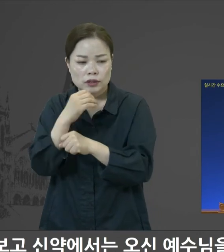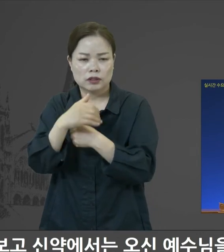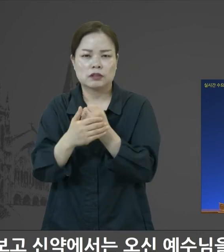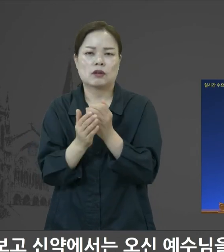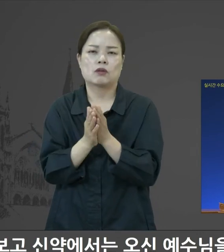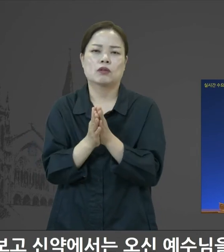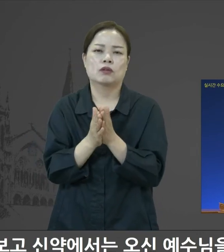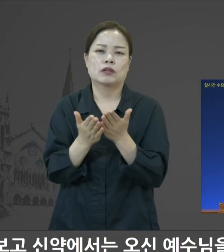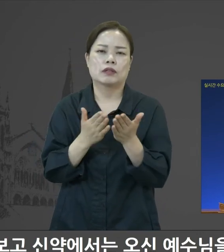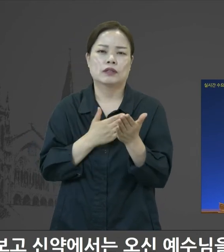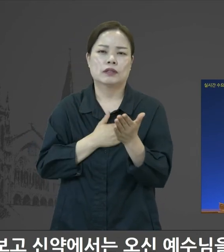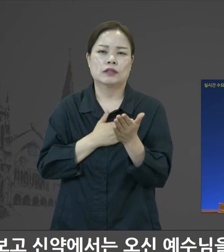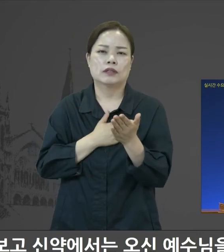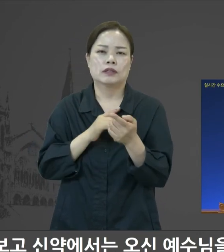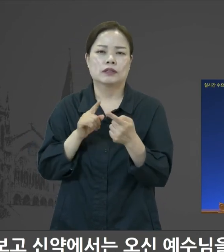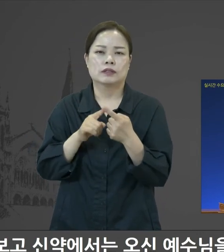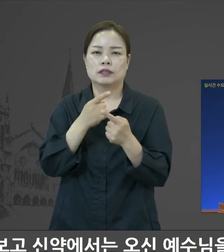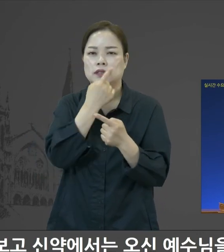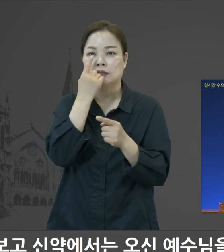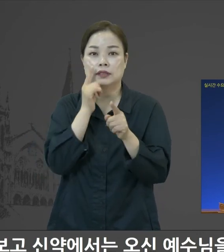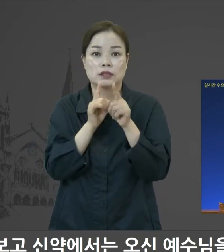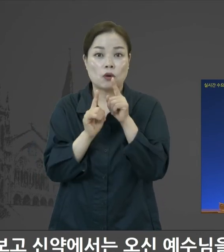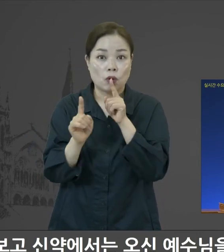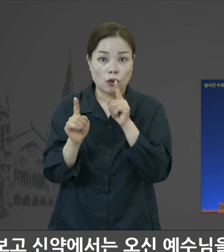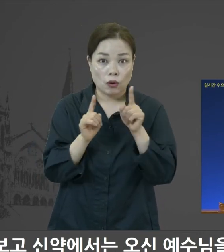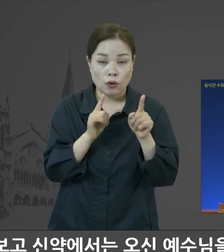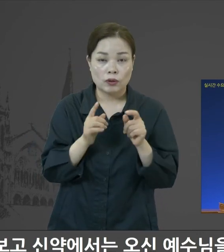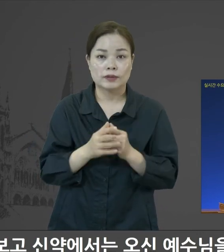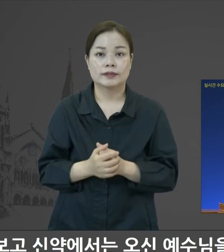곧 내게 대하여 증언하는 것이니라.